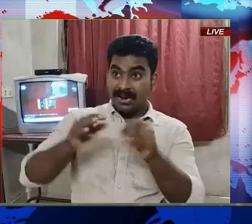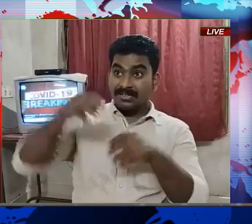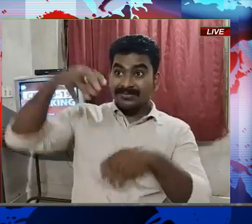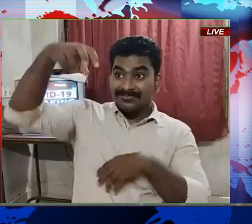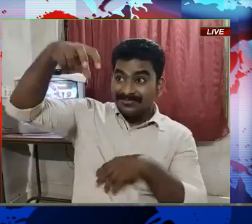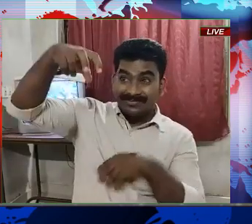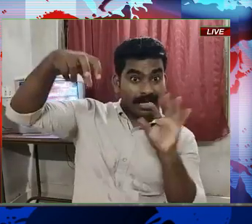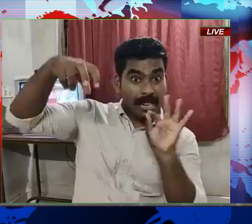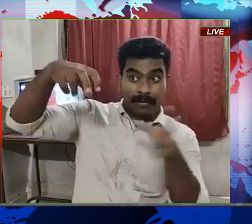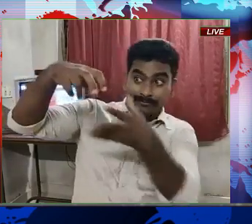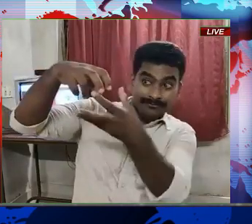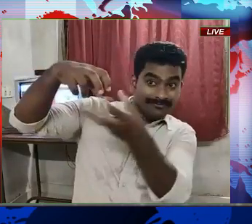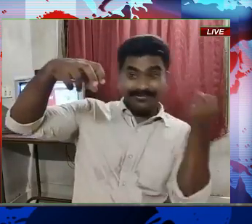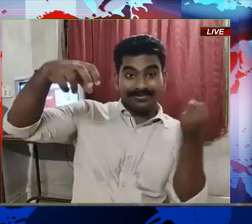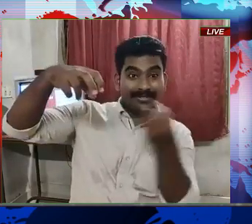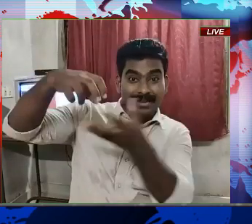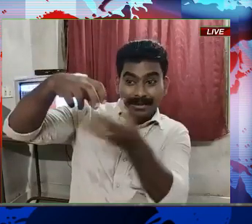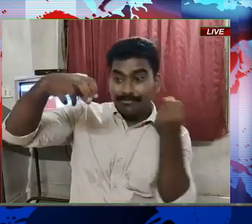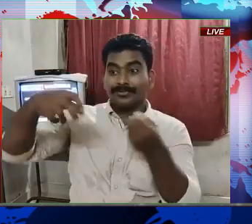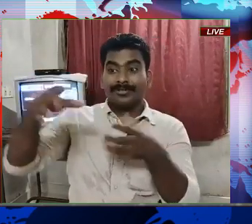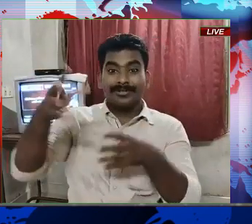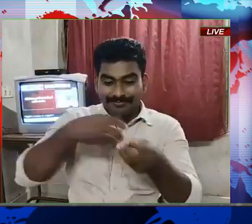അവരെ കൈയൊഴിയുന്ന നിലപാട്